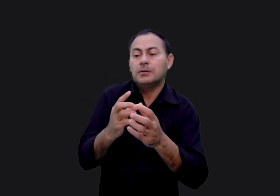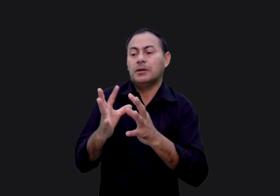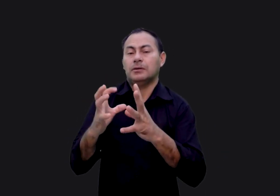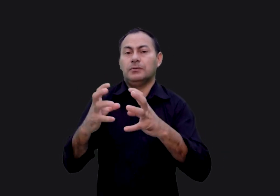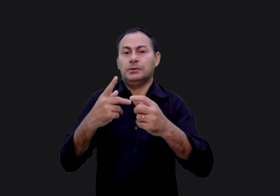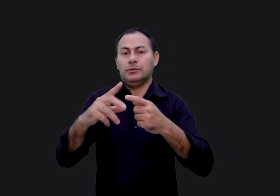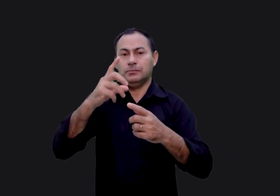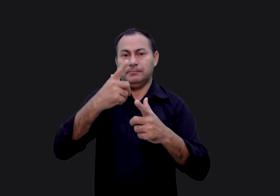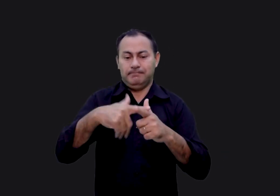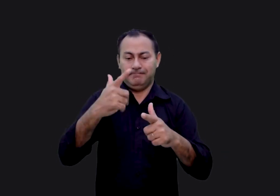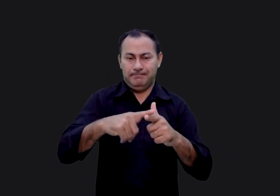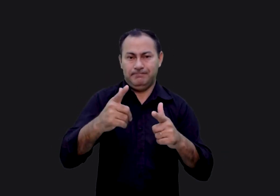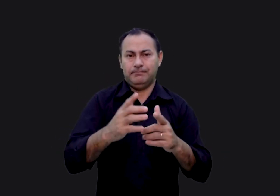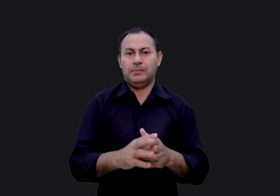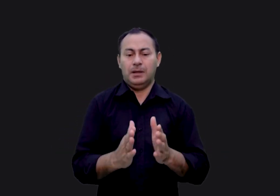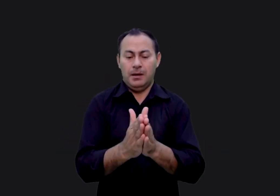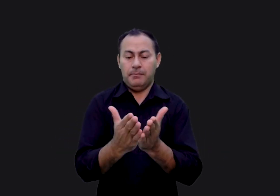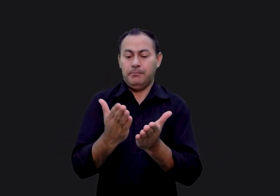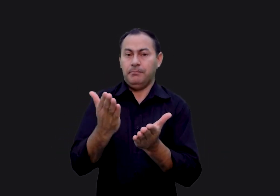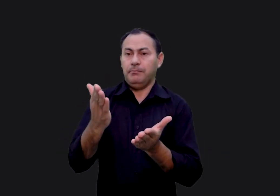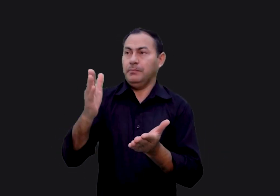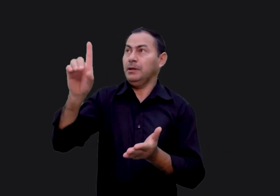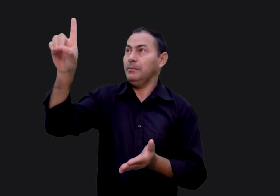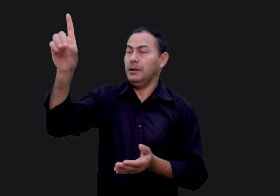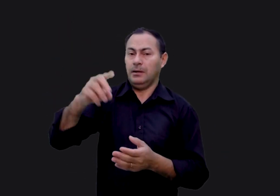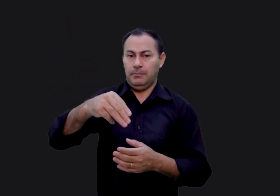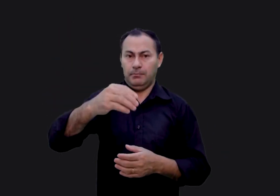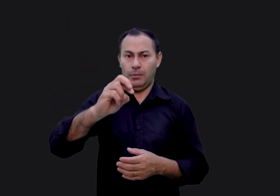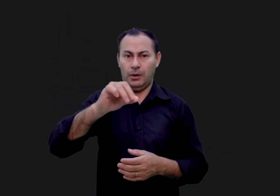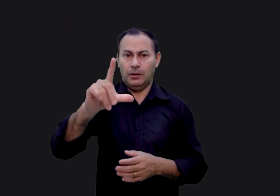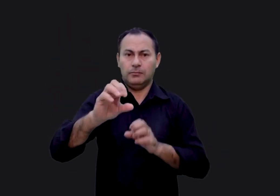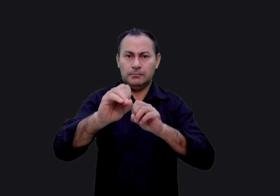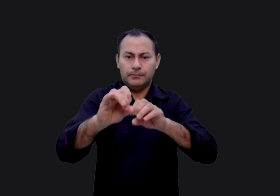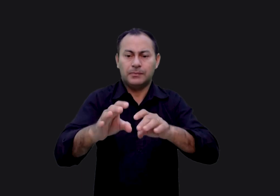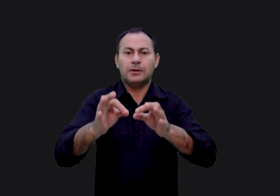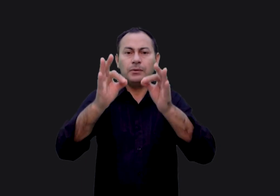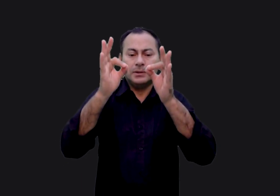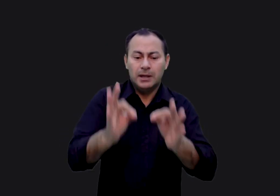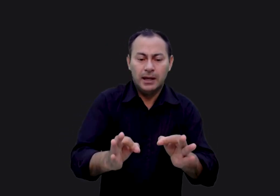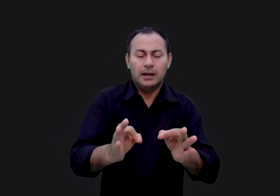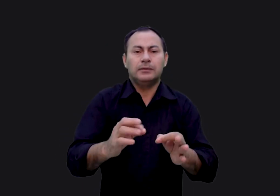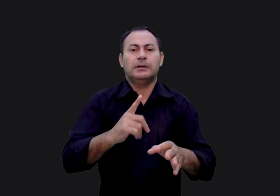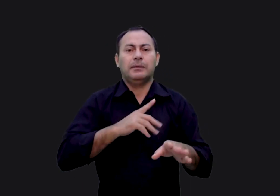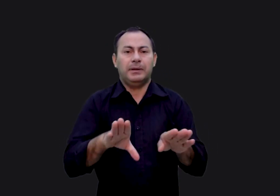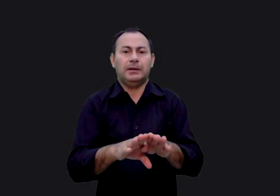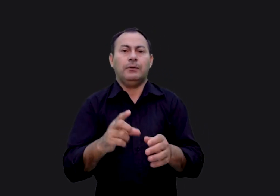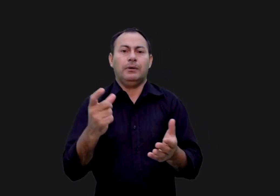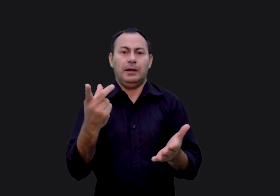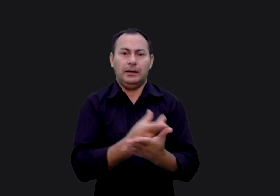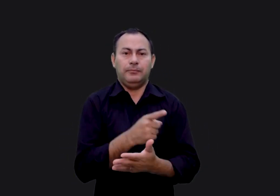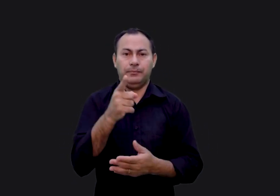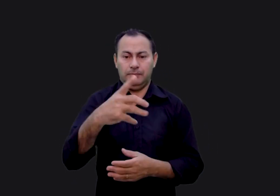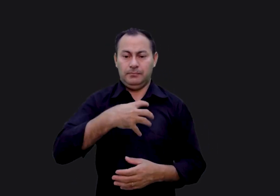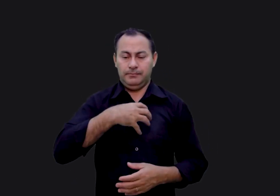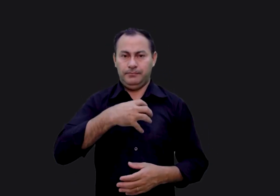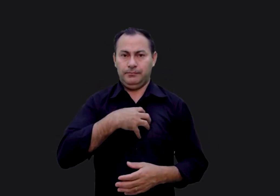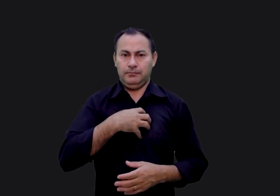seus conflitos. A Bíblia é moral e nos ensina que há o certo e o errado. Se você tem um padrão